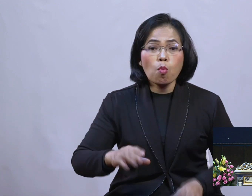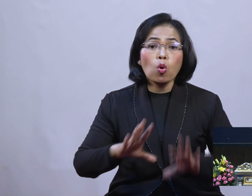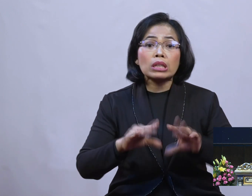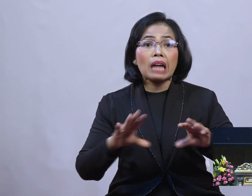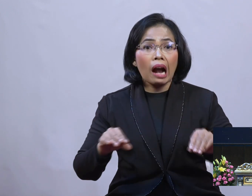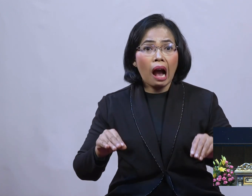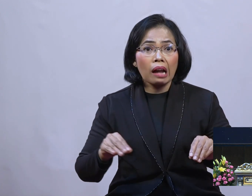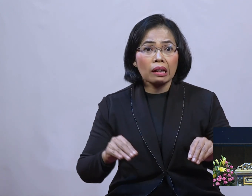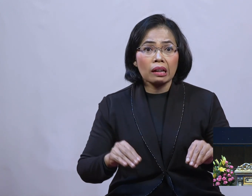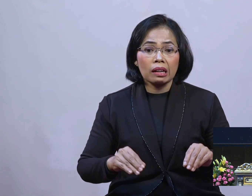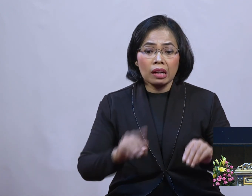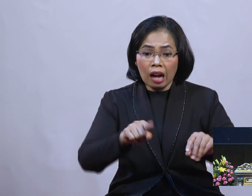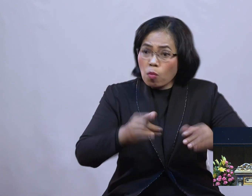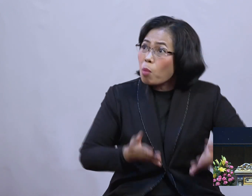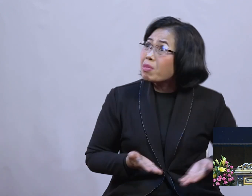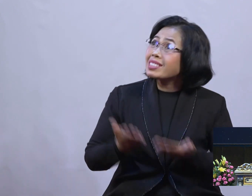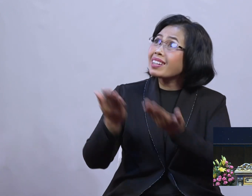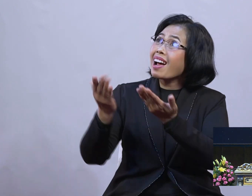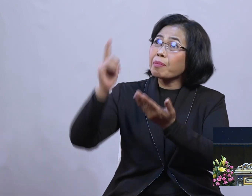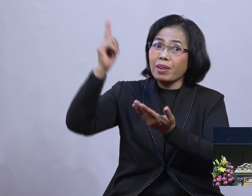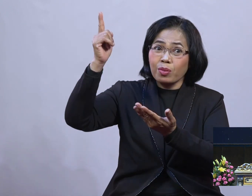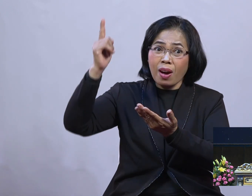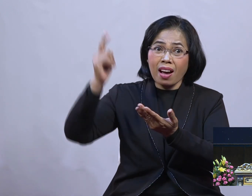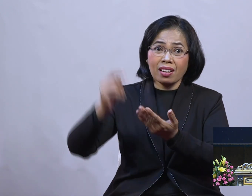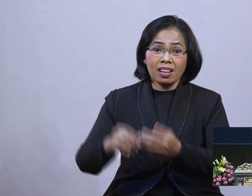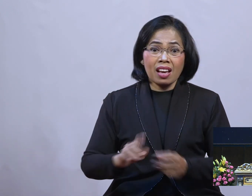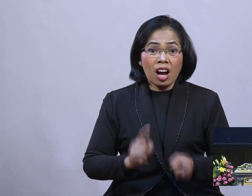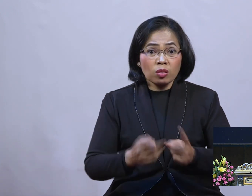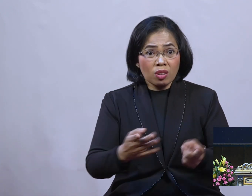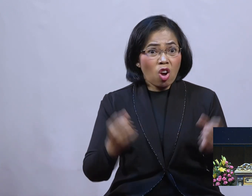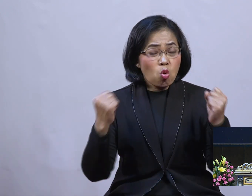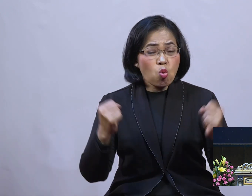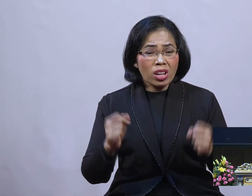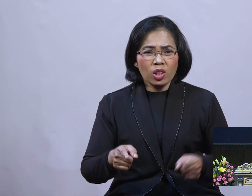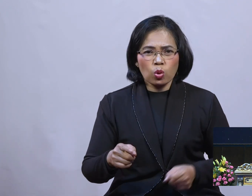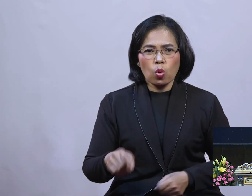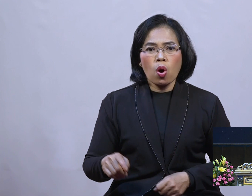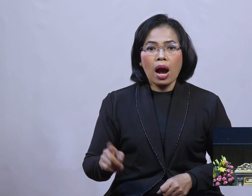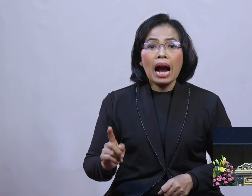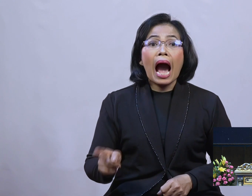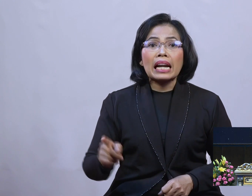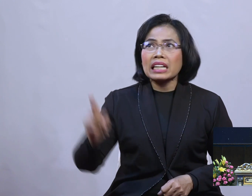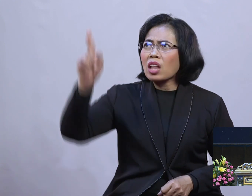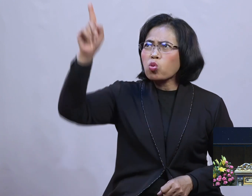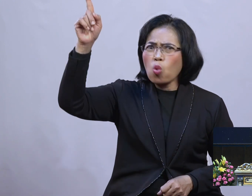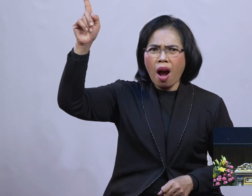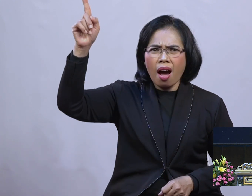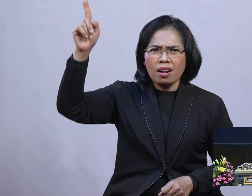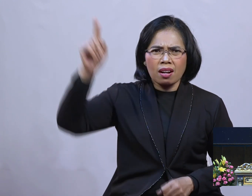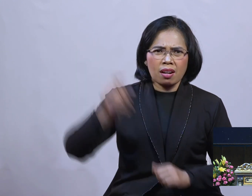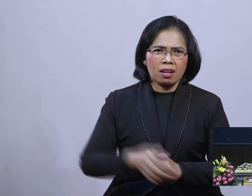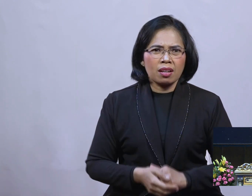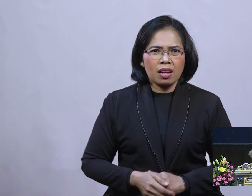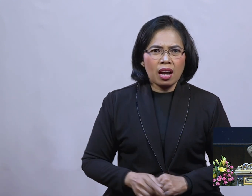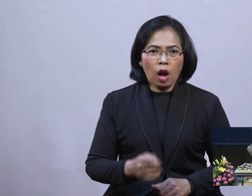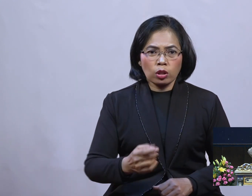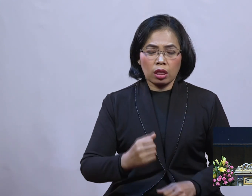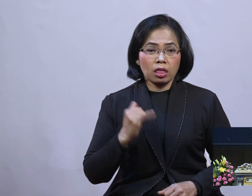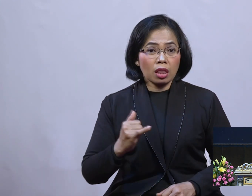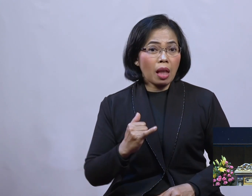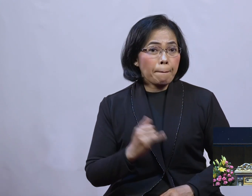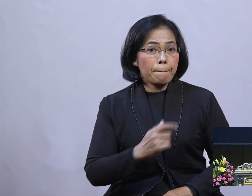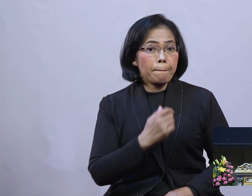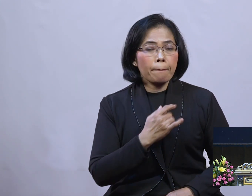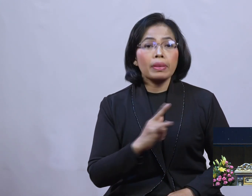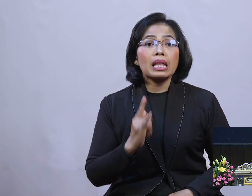besar jadi kalau kita bisa itu karena Tuhan kalau kita kuat itu karena Tuhan kalau kita masih bisa bertahan sampai hari itu